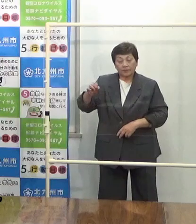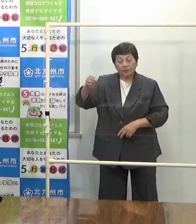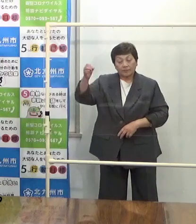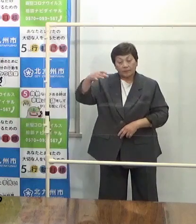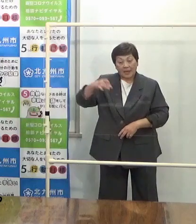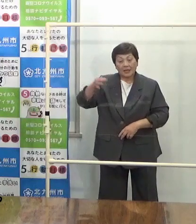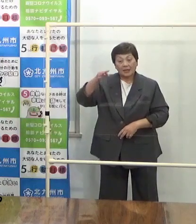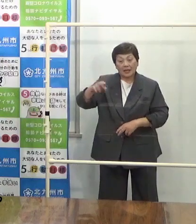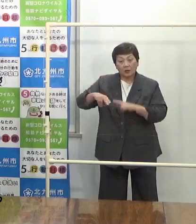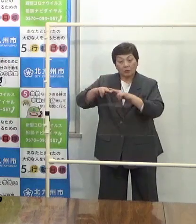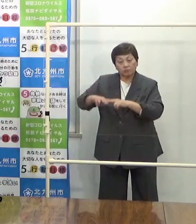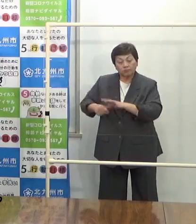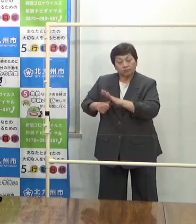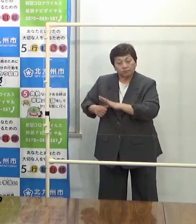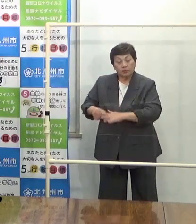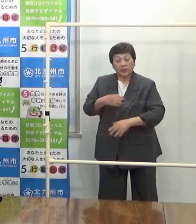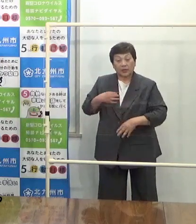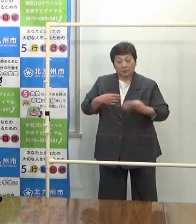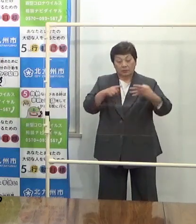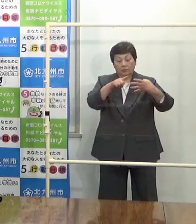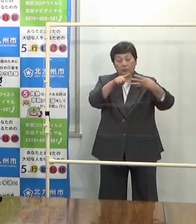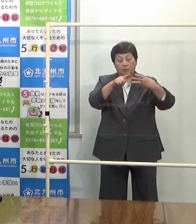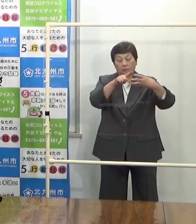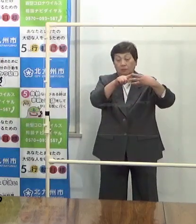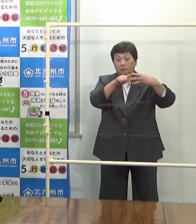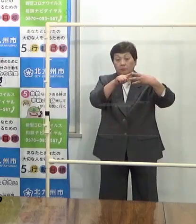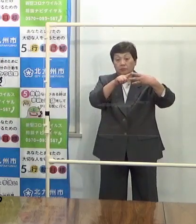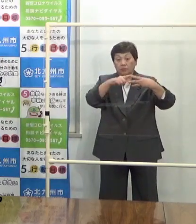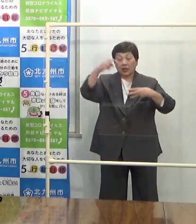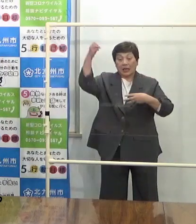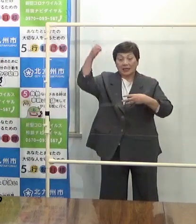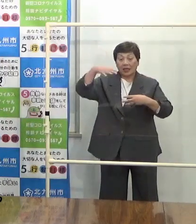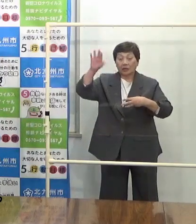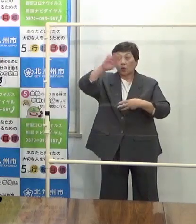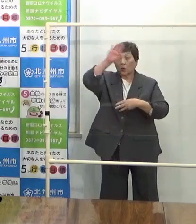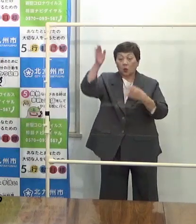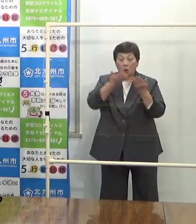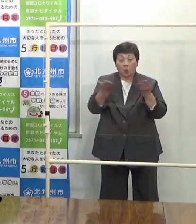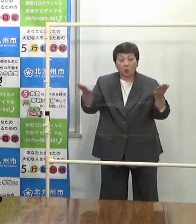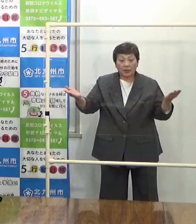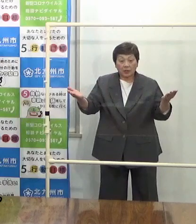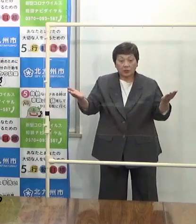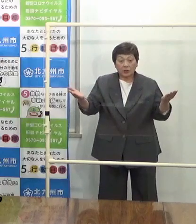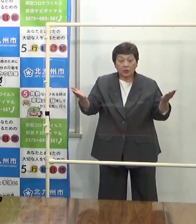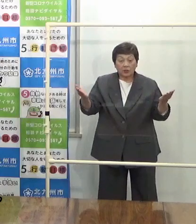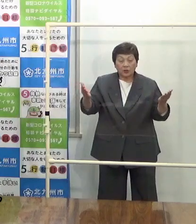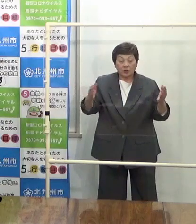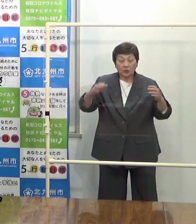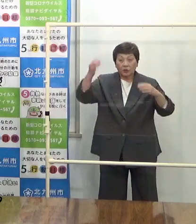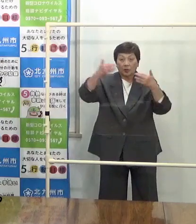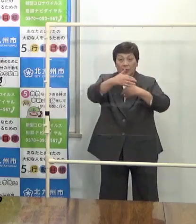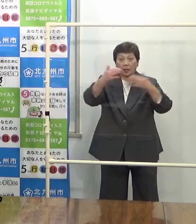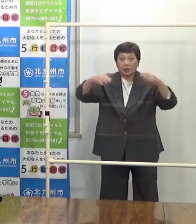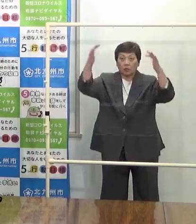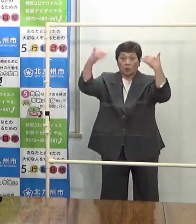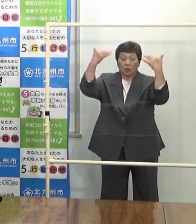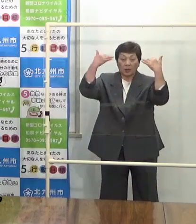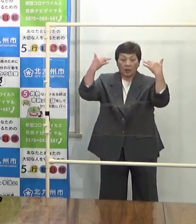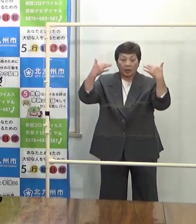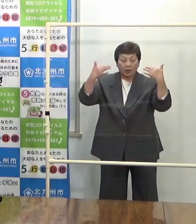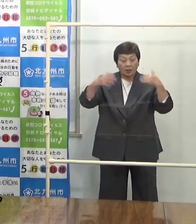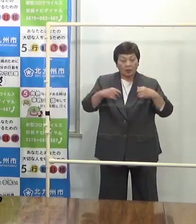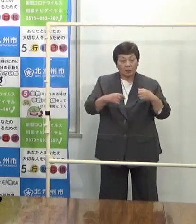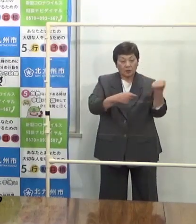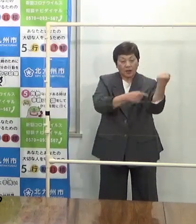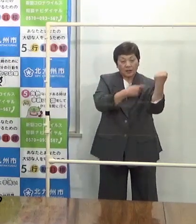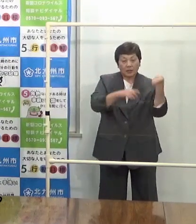。ステップ3であります。この太陽光パネル、蓄電池に加えてエアコンなど省エネ機器を加